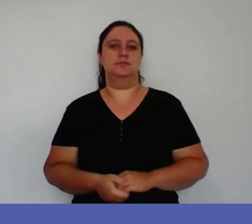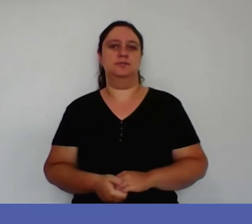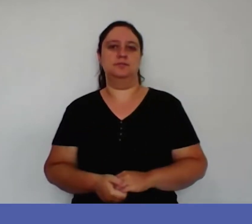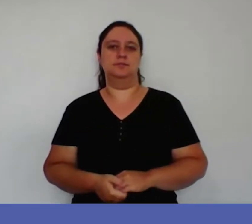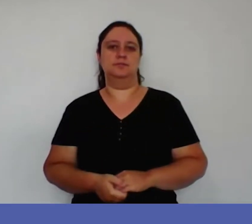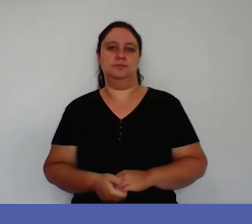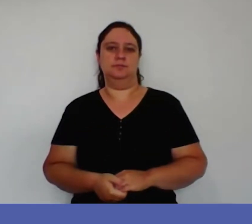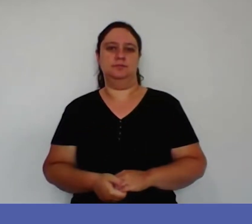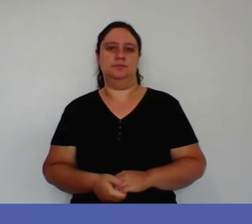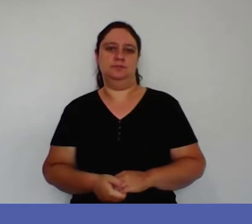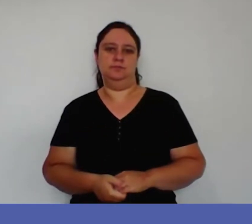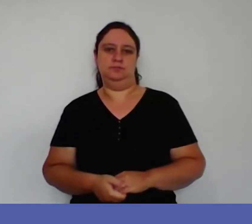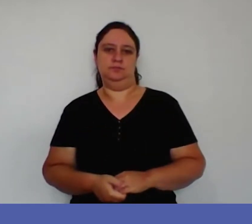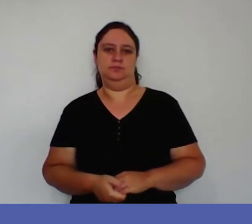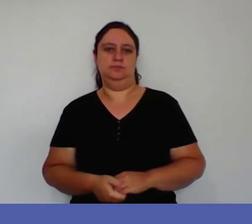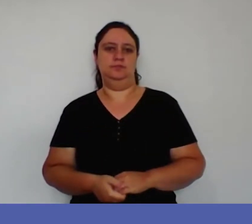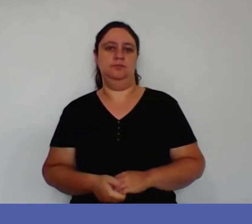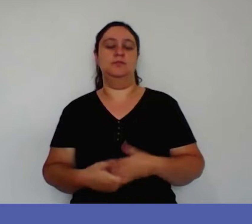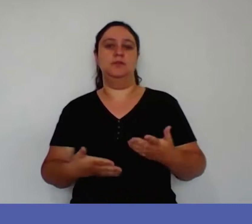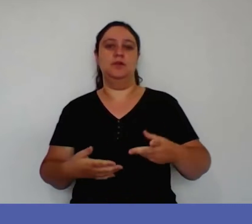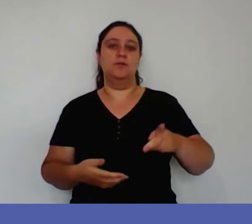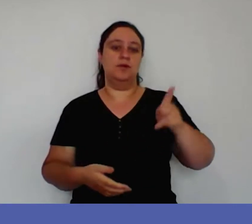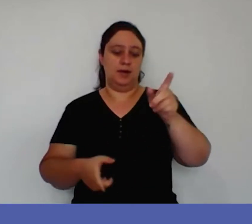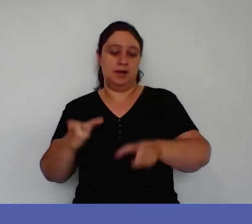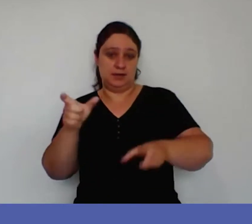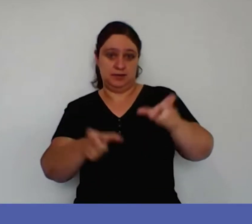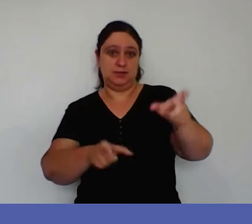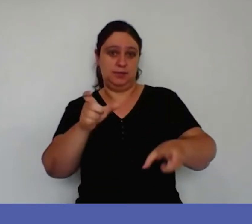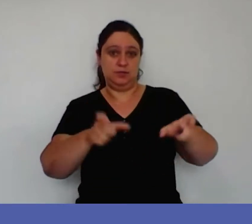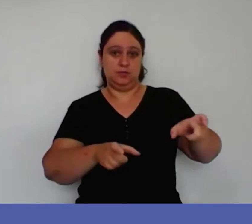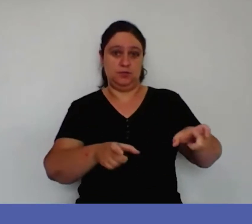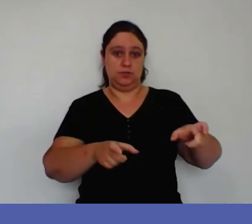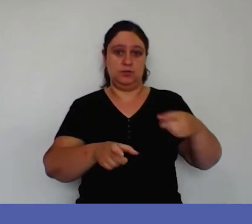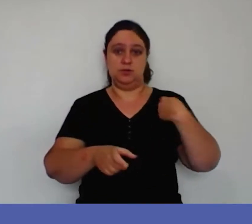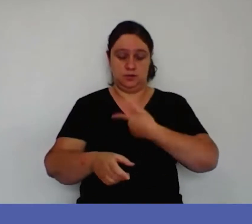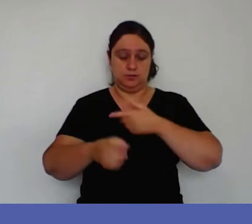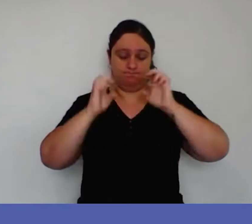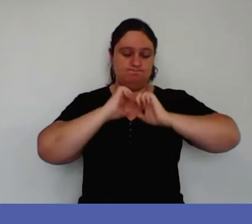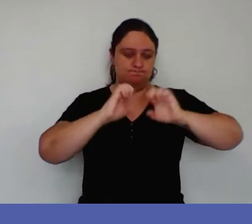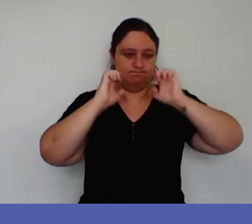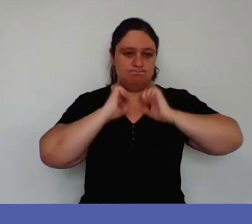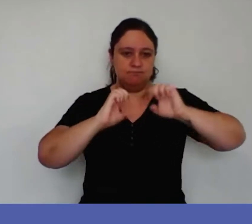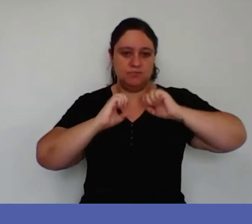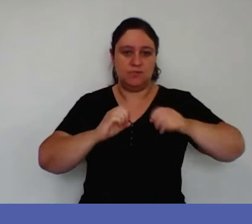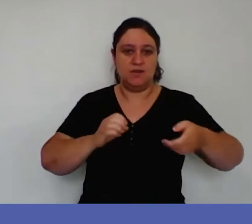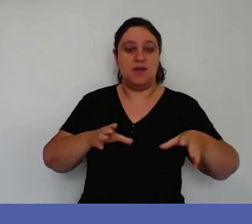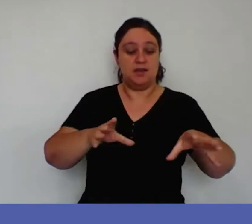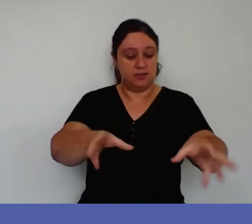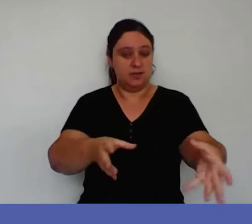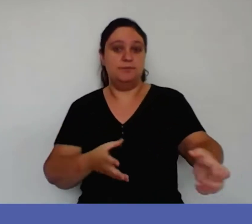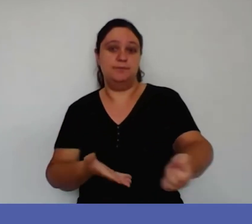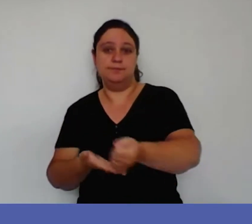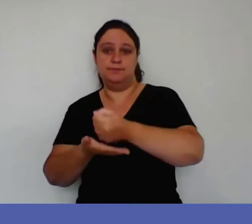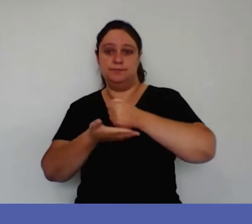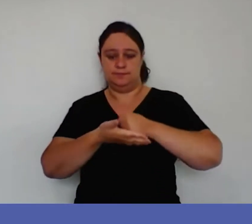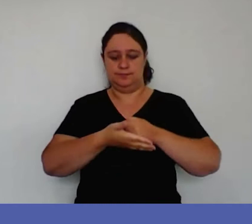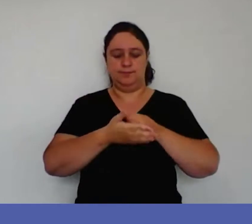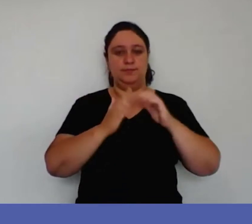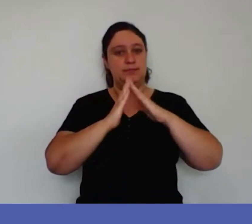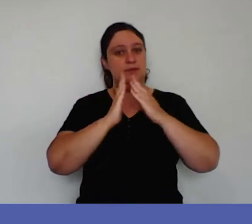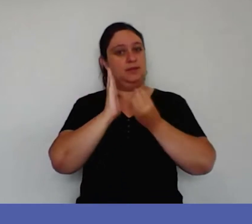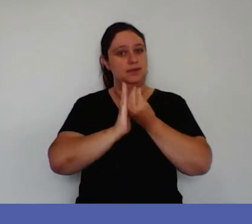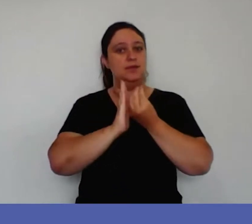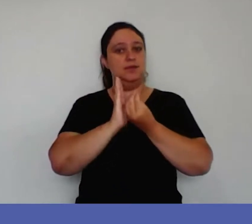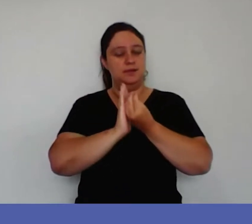pessoas que nós ganhamos nas ruas, trazemos a edificação, e a igreja edificada será o fruto que nós